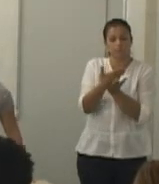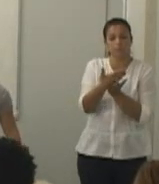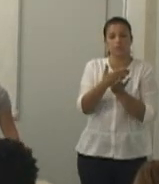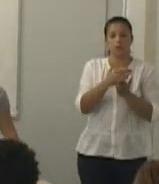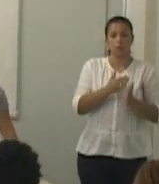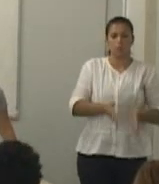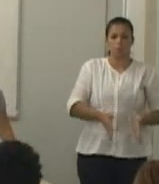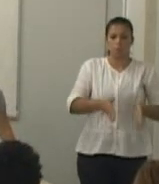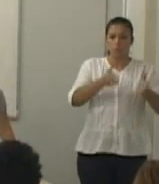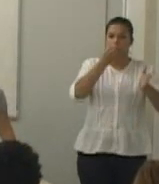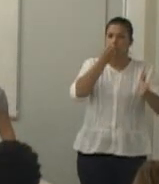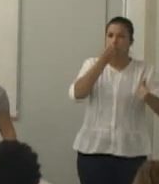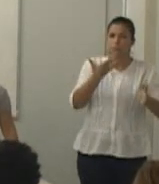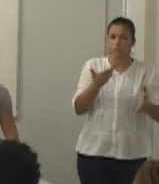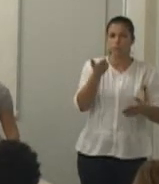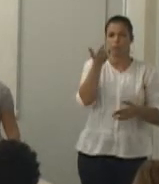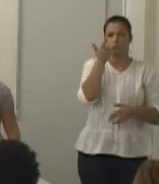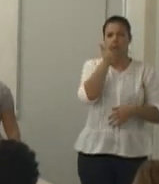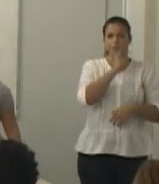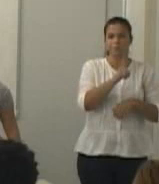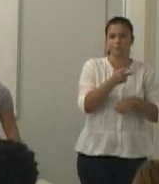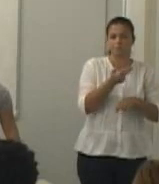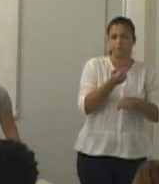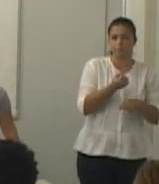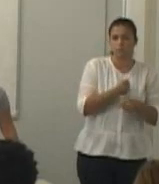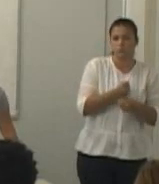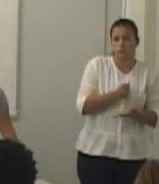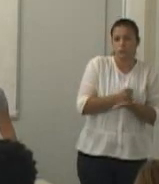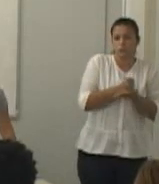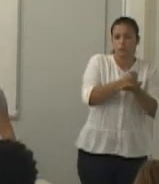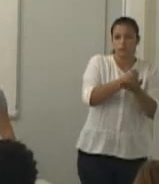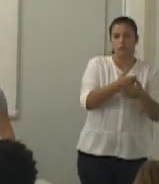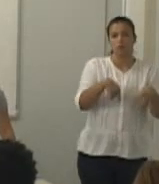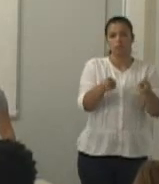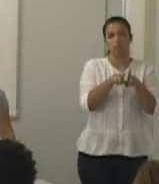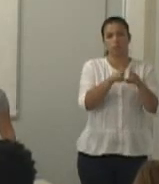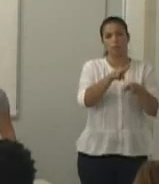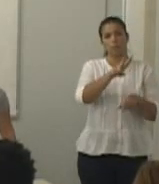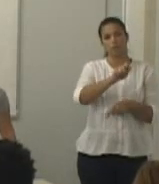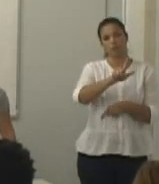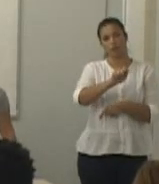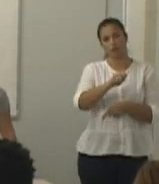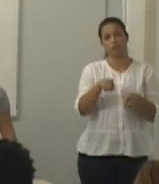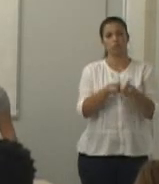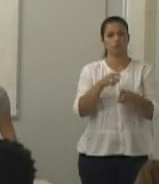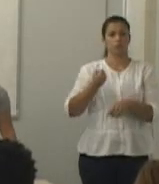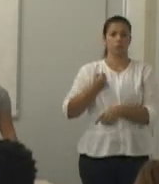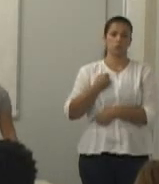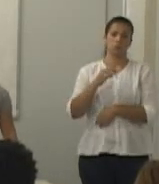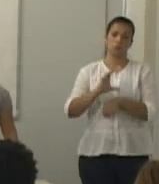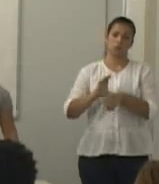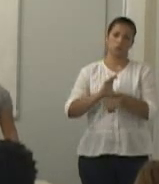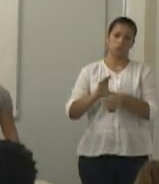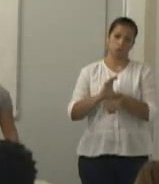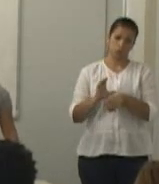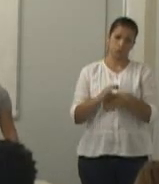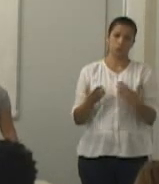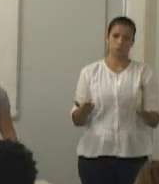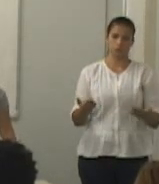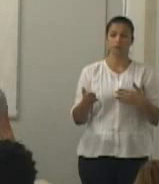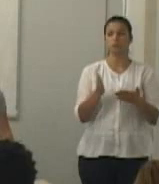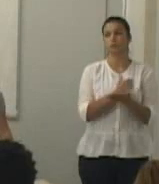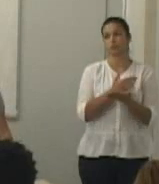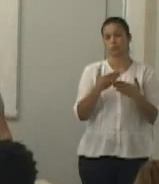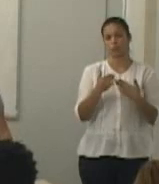ampliação no número de vagas e também no número de cursos então alguns cursos previstos